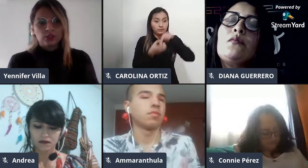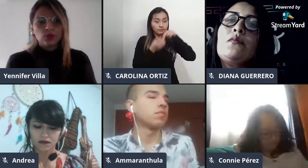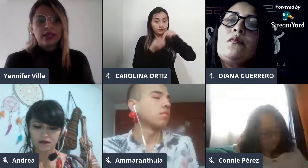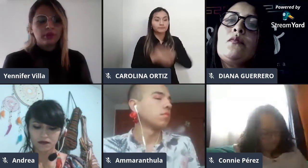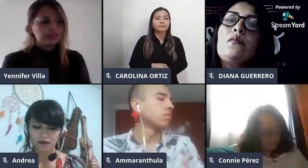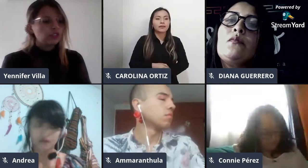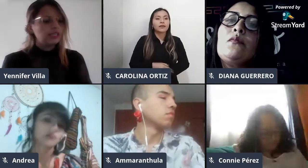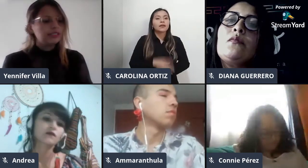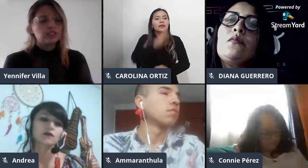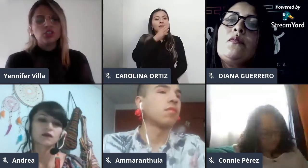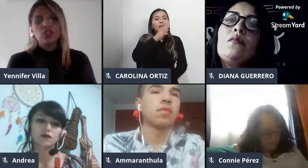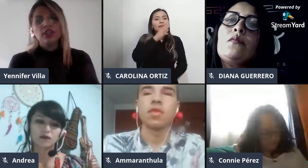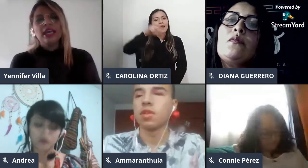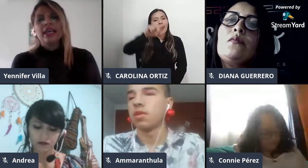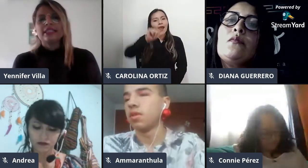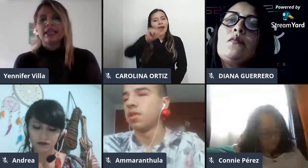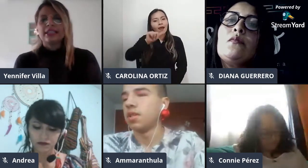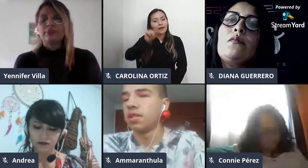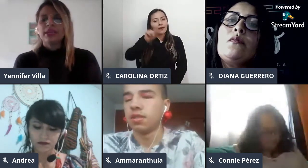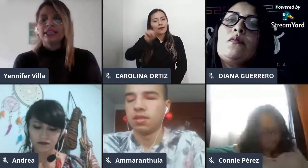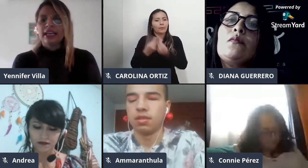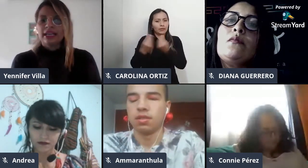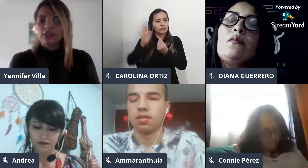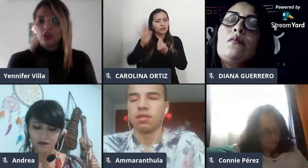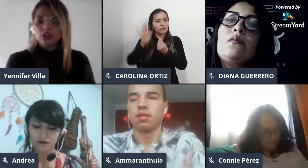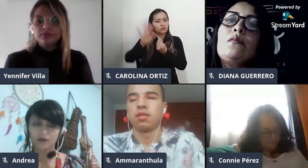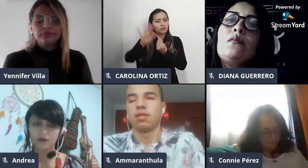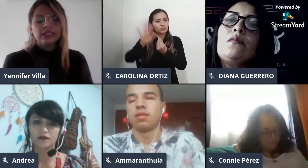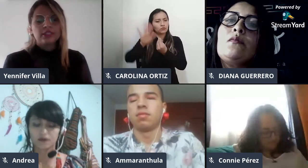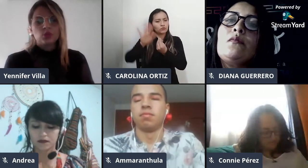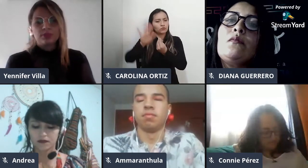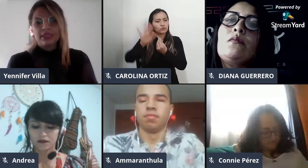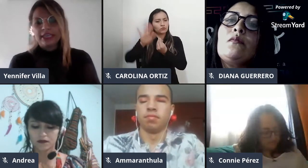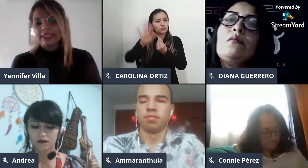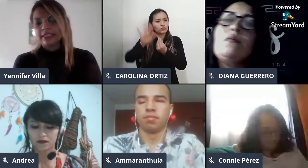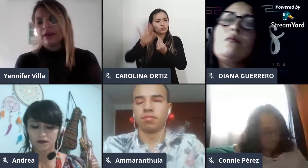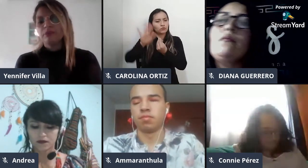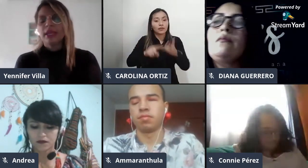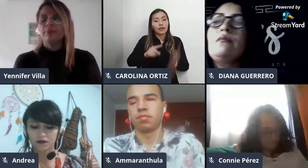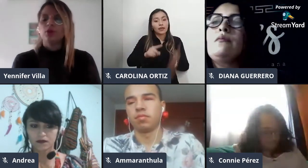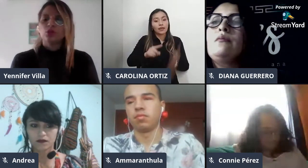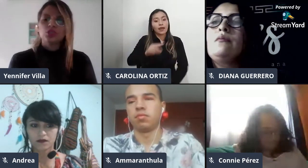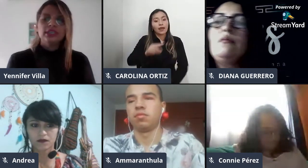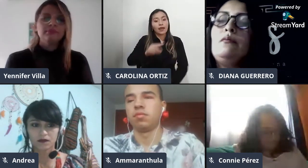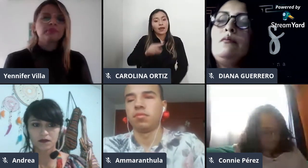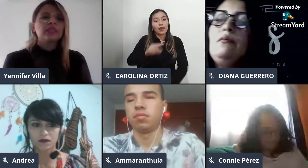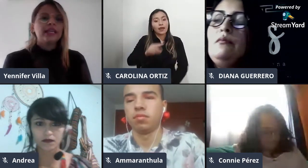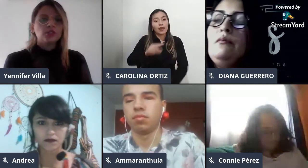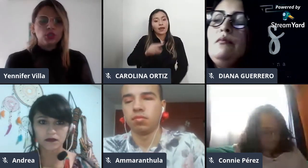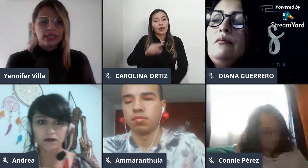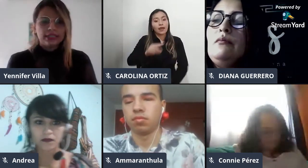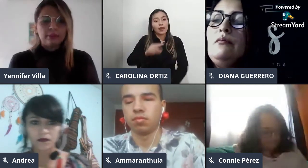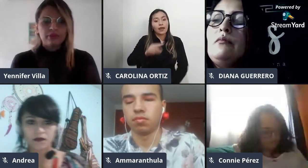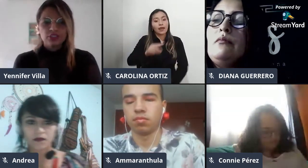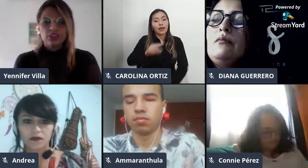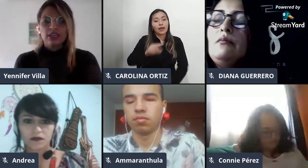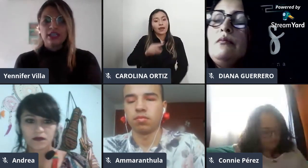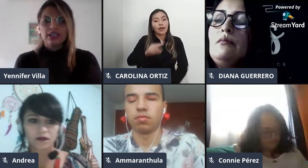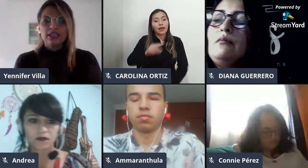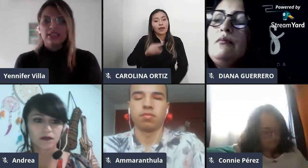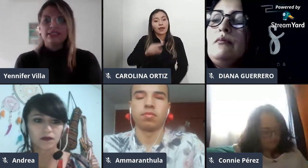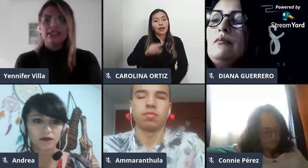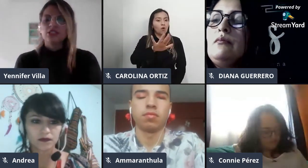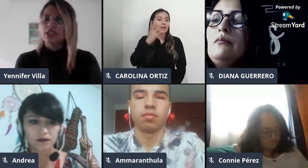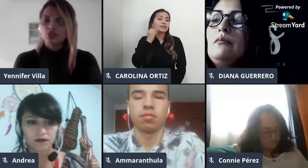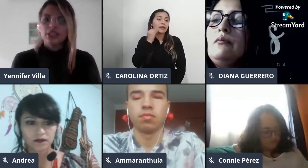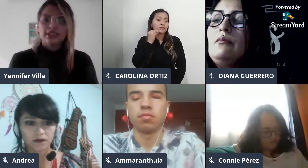la licenciatura de profesionalización. Estará también Andrea Rendón, desde su experiencia en Potosí, estudiante de la